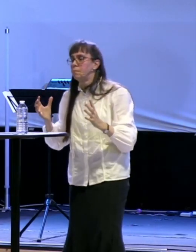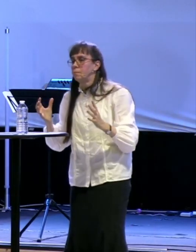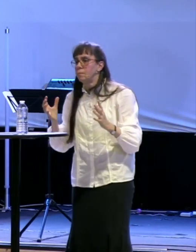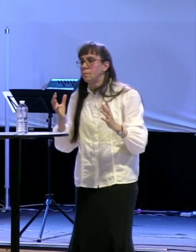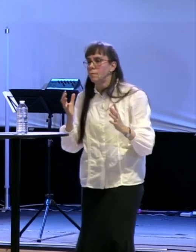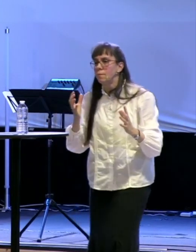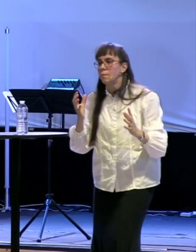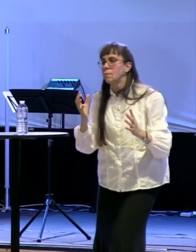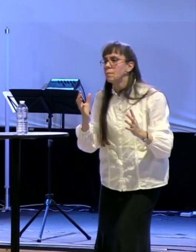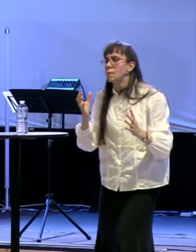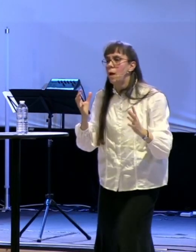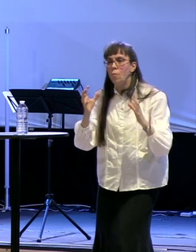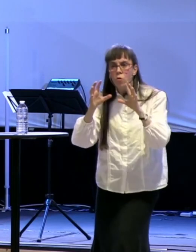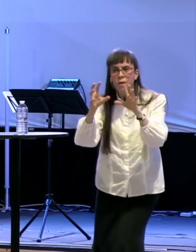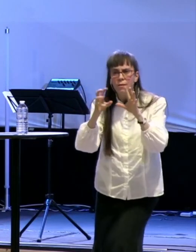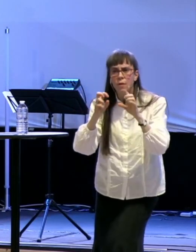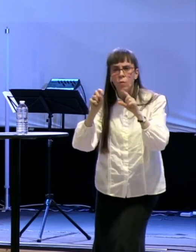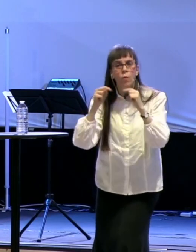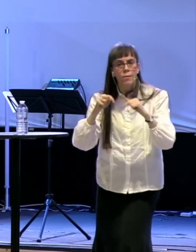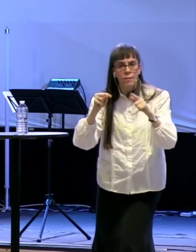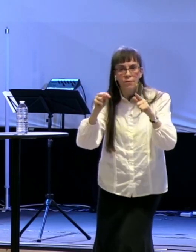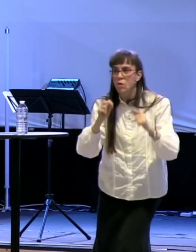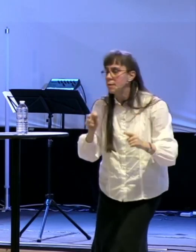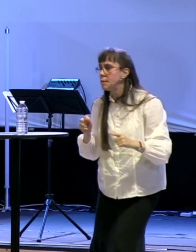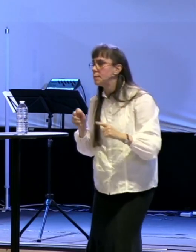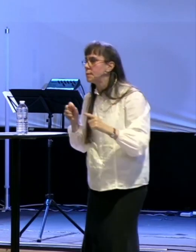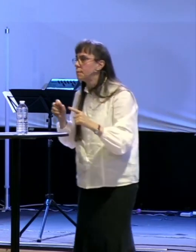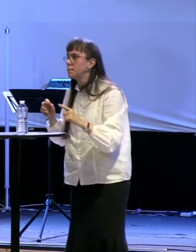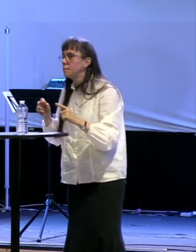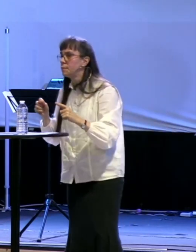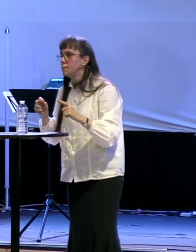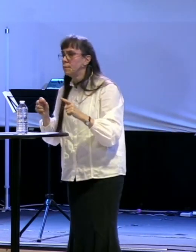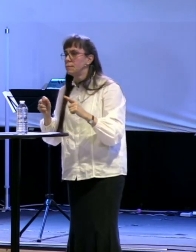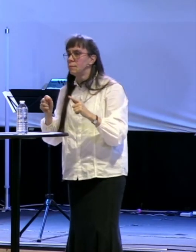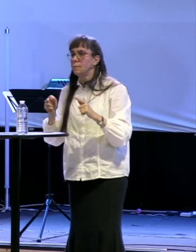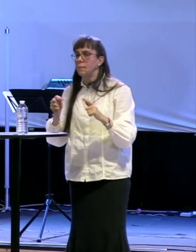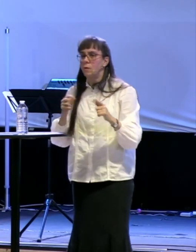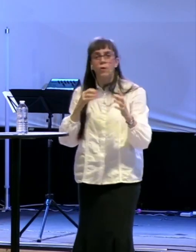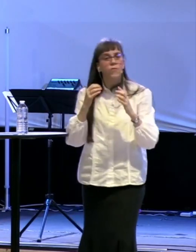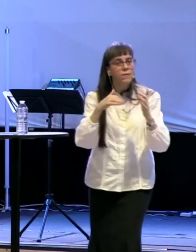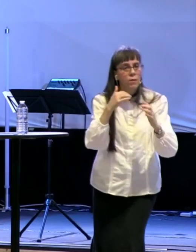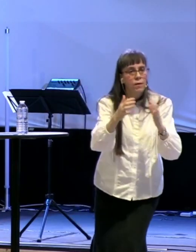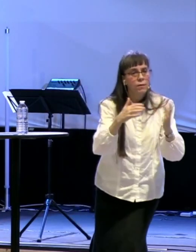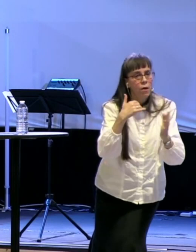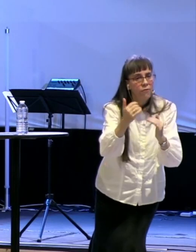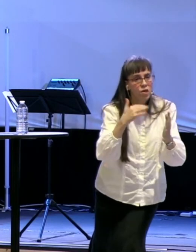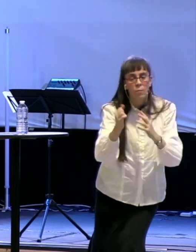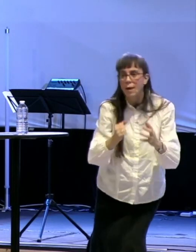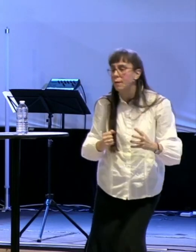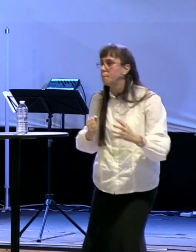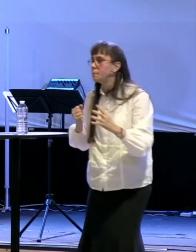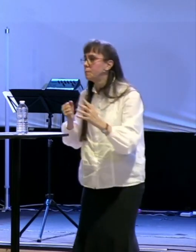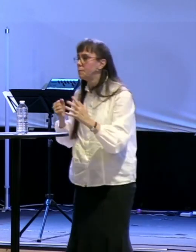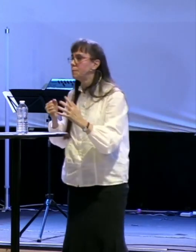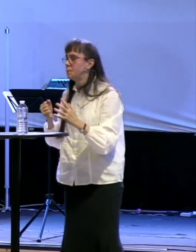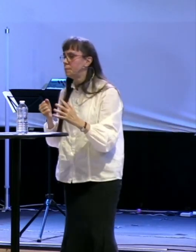ce que Paul dit dans Ephésiens 6. And more you will understand what Paul says in Ephesians 6. Quand il dit qu'on ne lutte pas contre la chair et le sang. You are not fighting against flesh and blood.